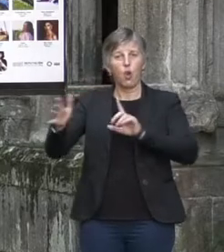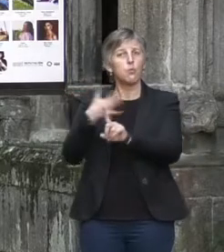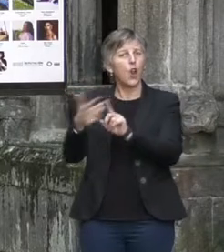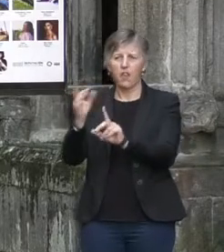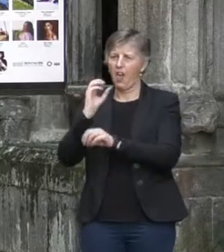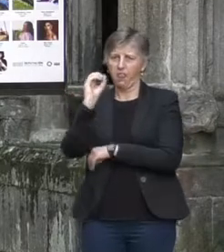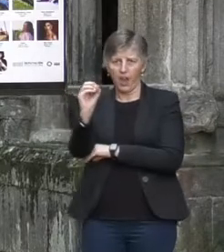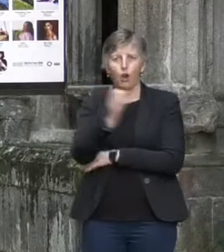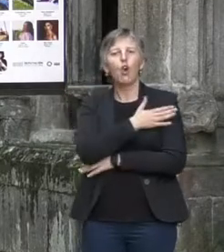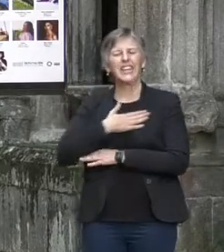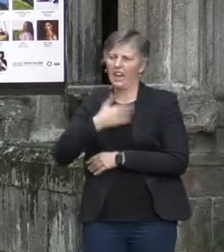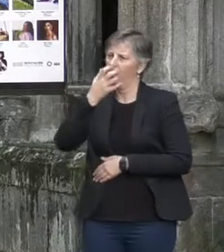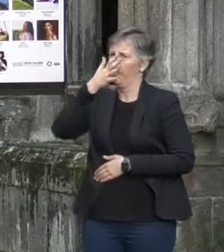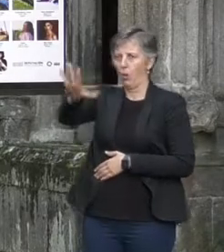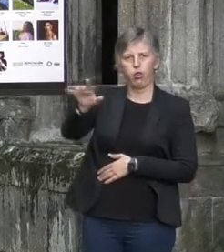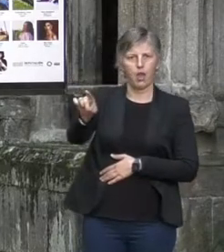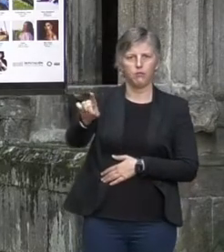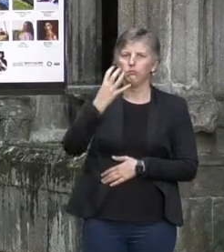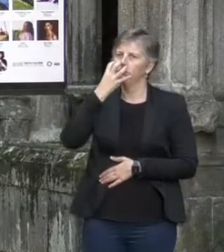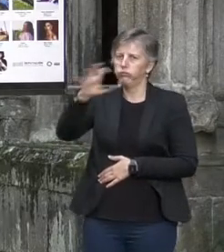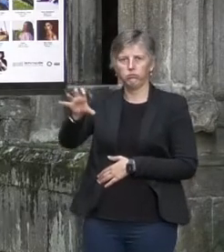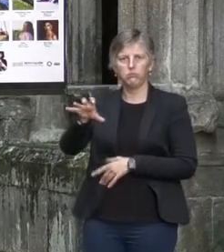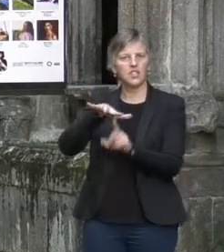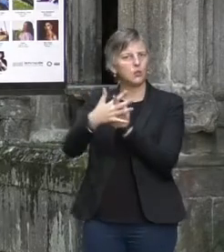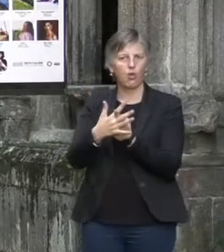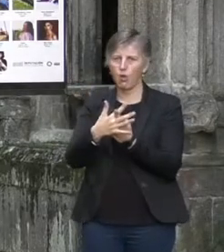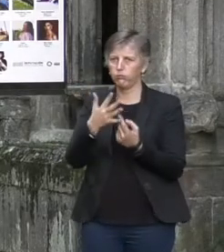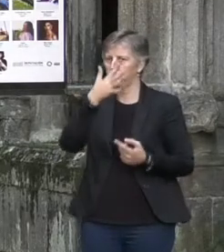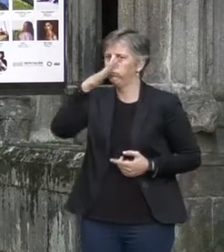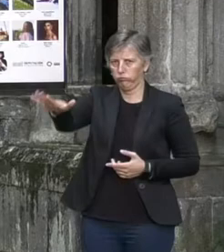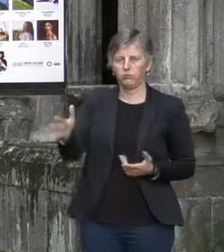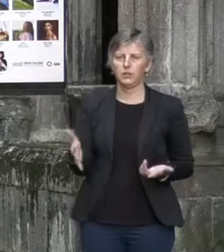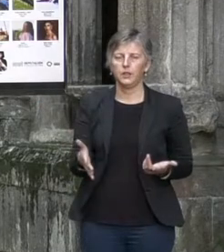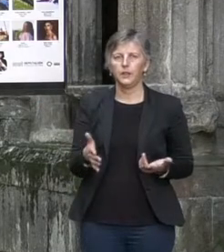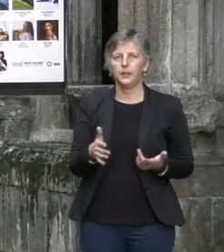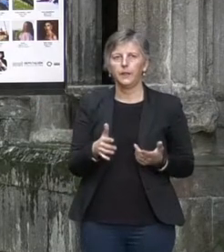Cero quere denunciar esa situación.